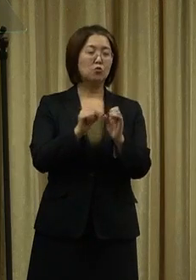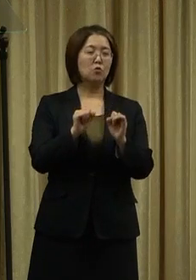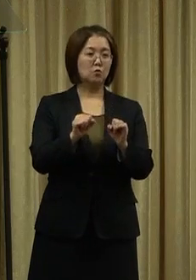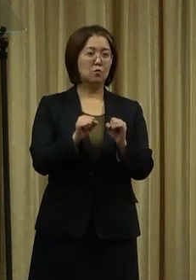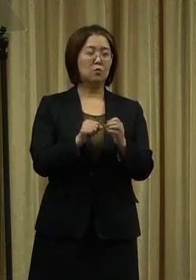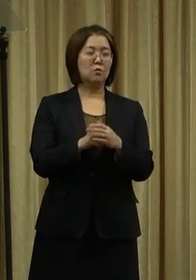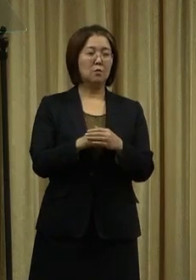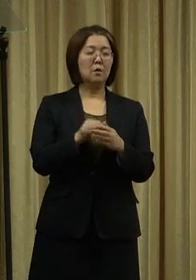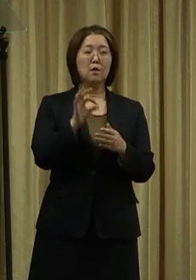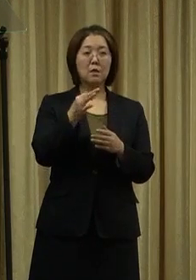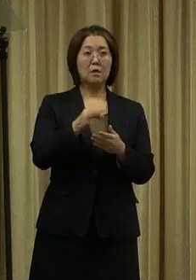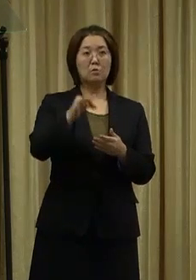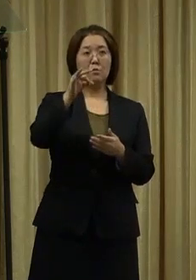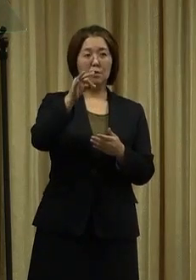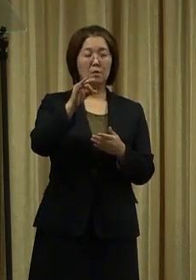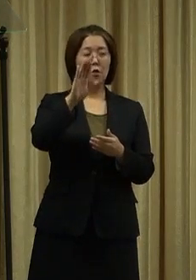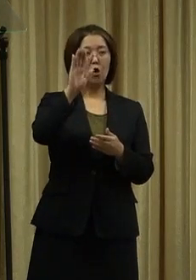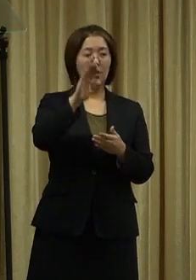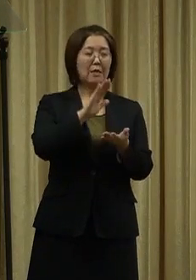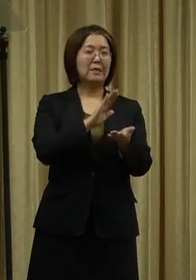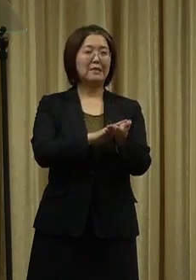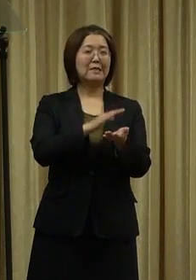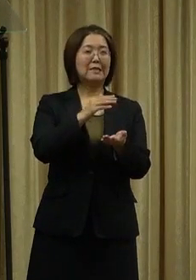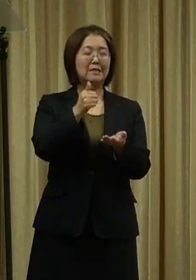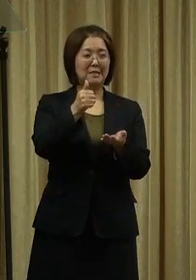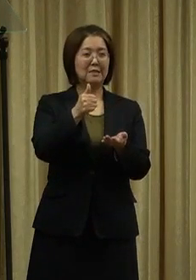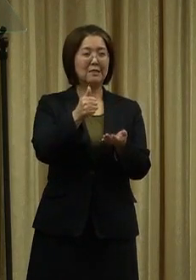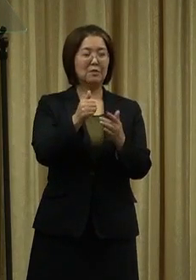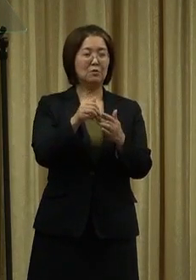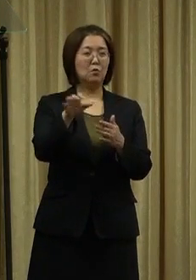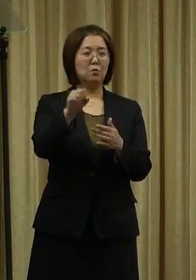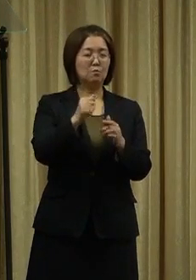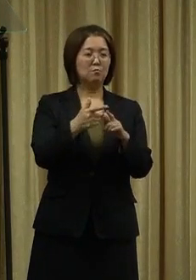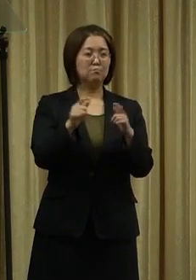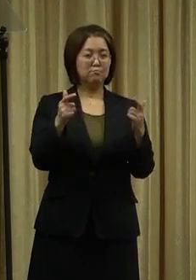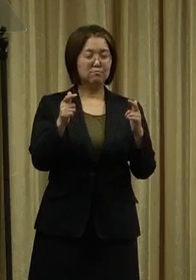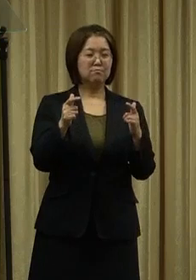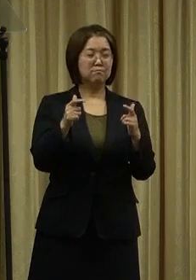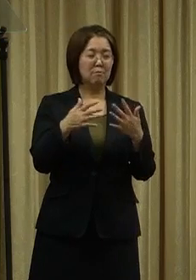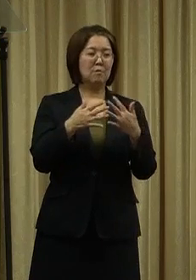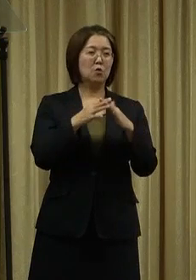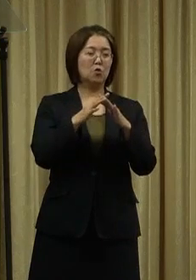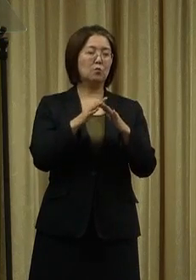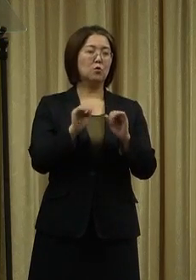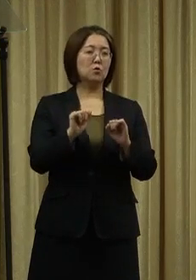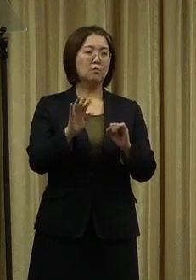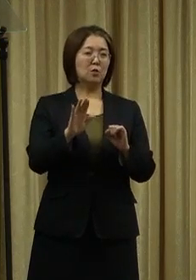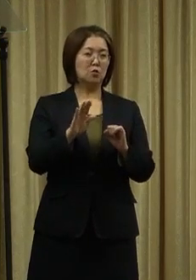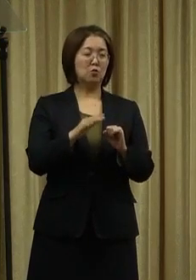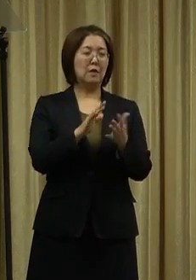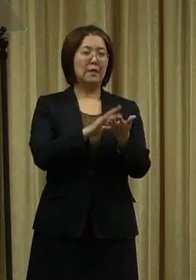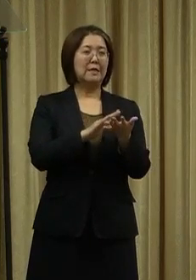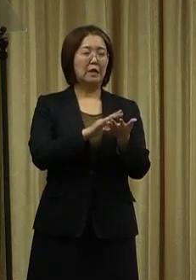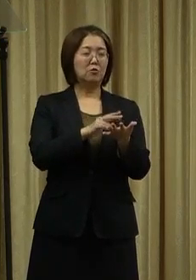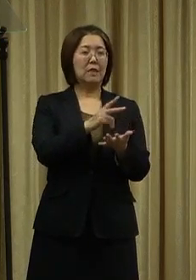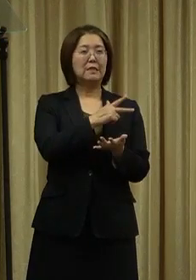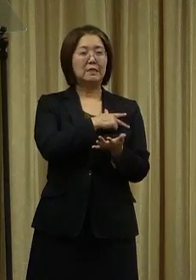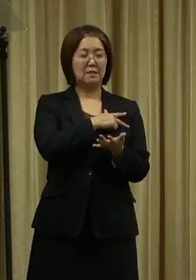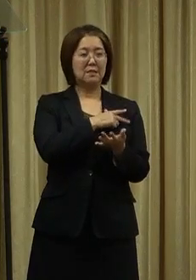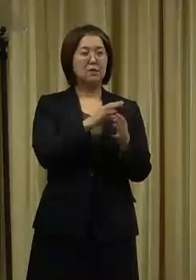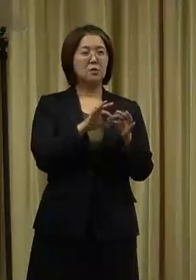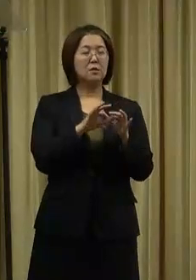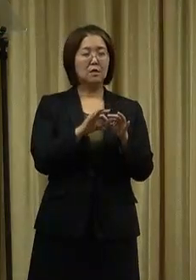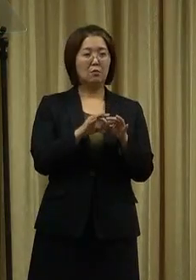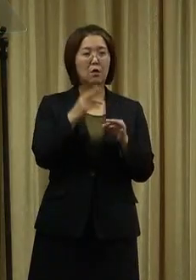し、将来の医師確保への取り組みを強化します。また、薬剤師の確保ですが、富山